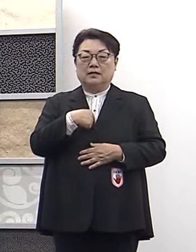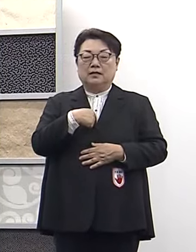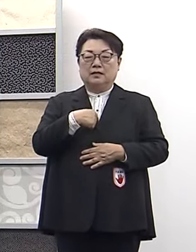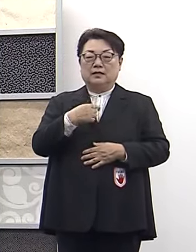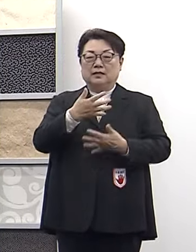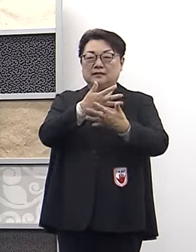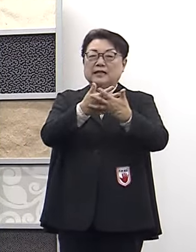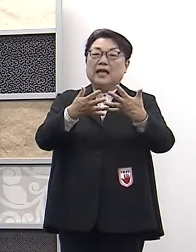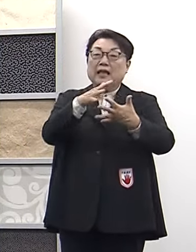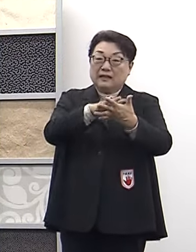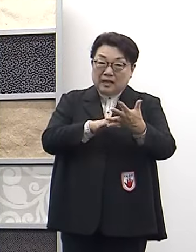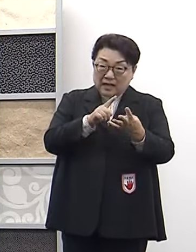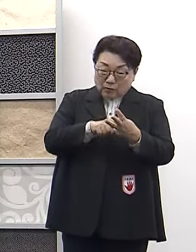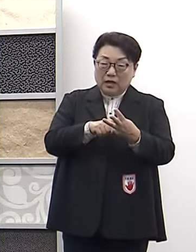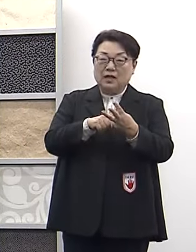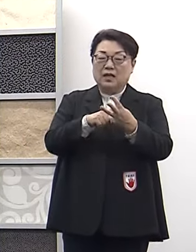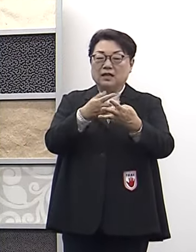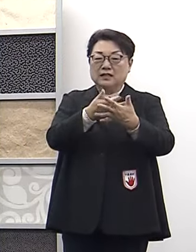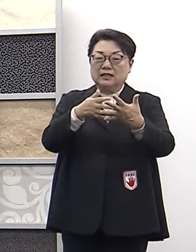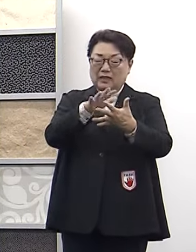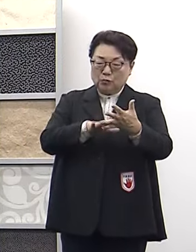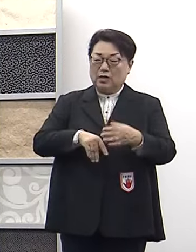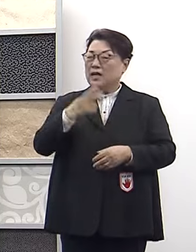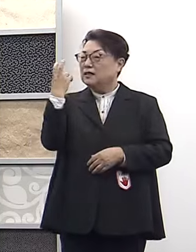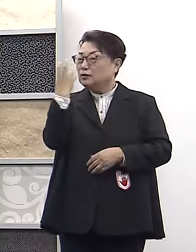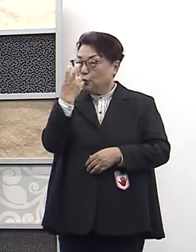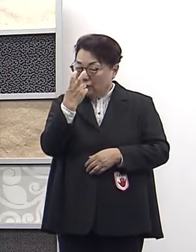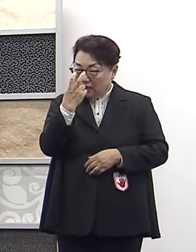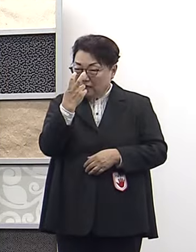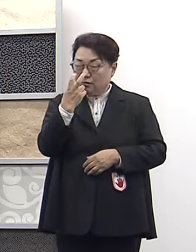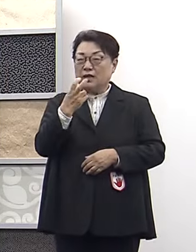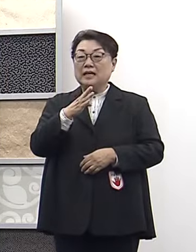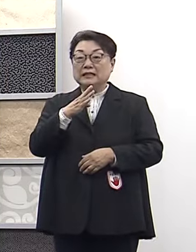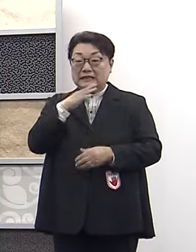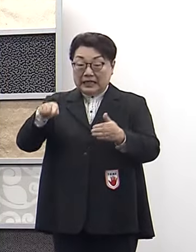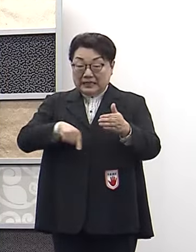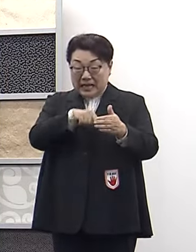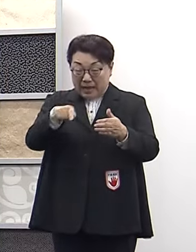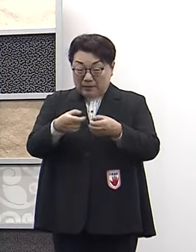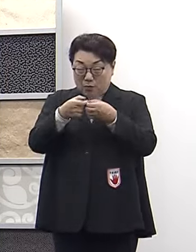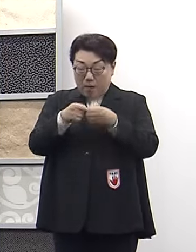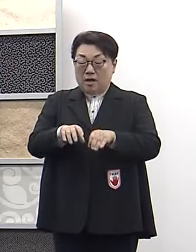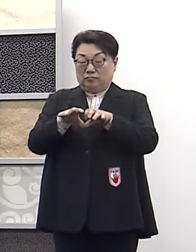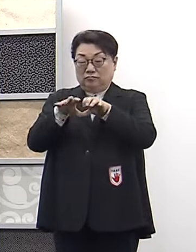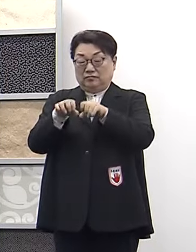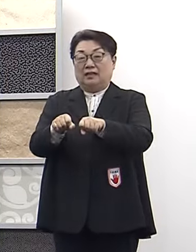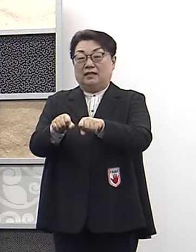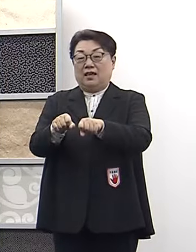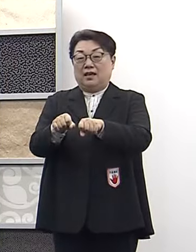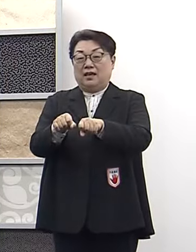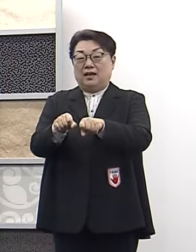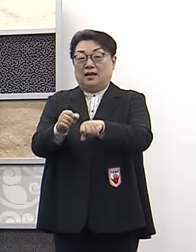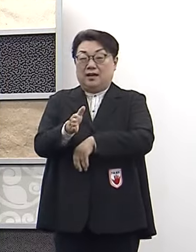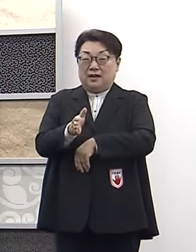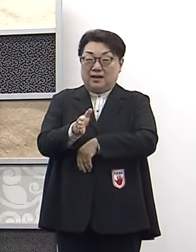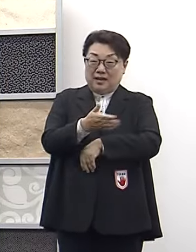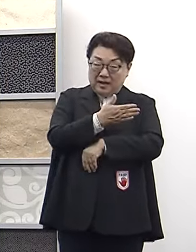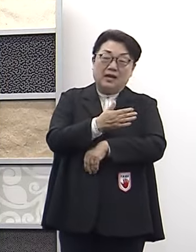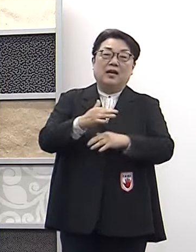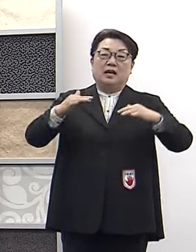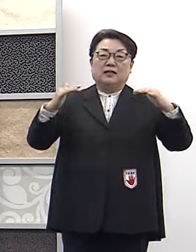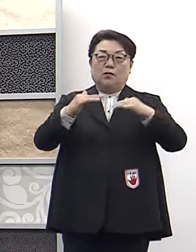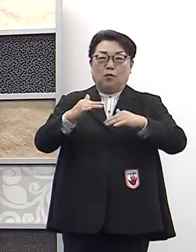ータだとか調査に基づいた、その本質的な実効性ある、議論を、さらに深めてい